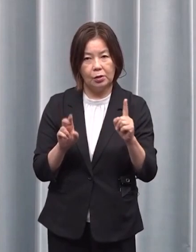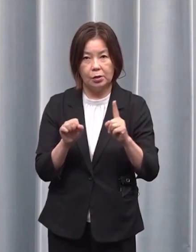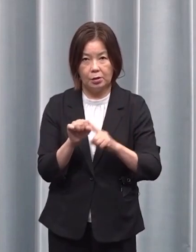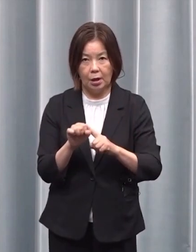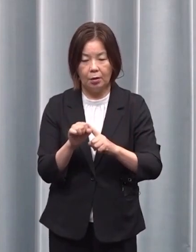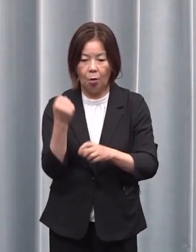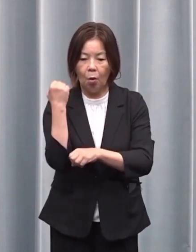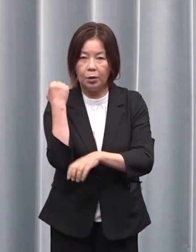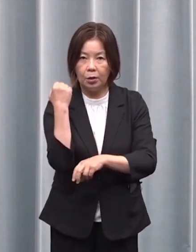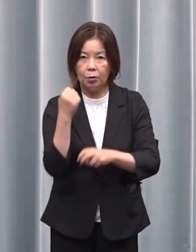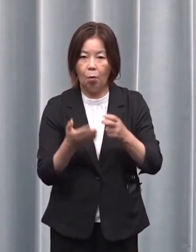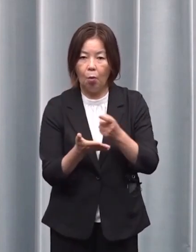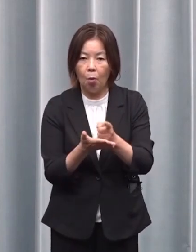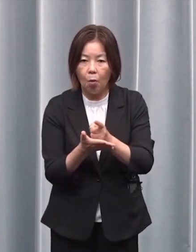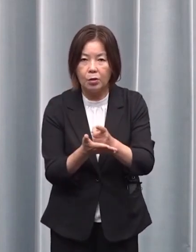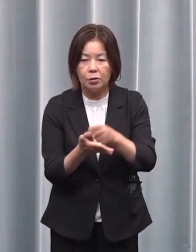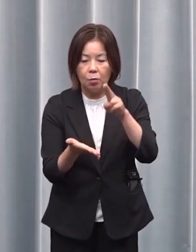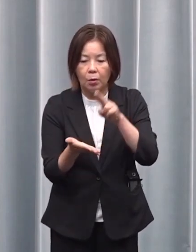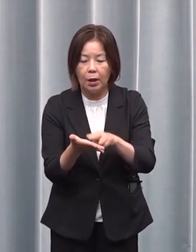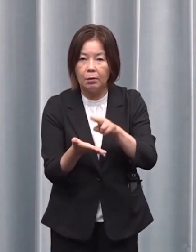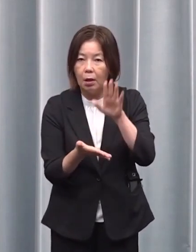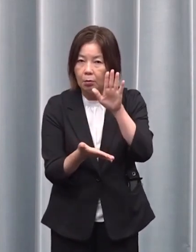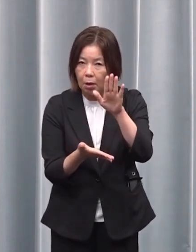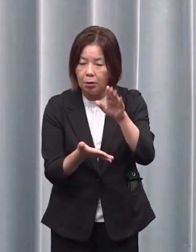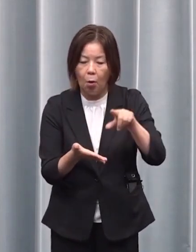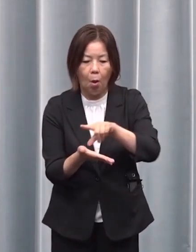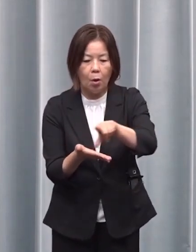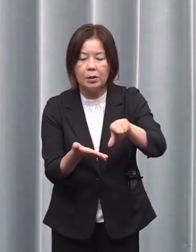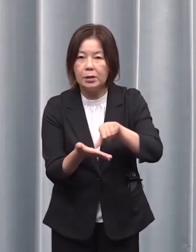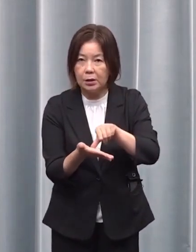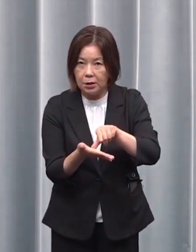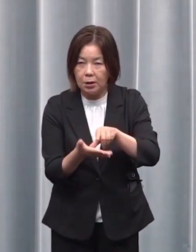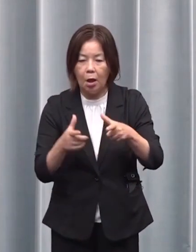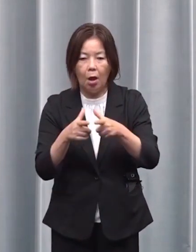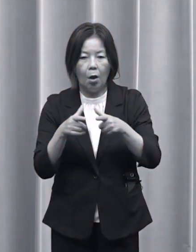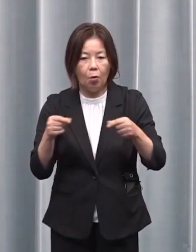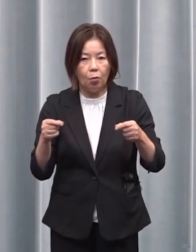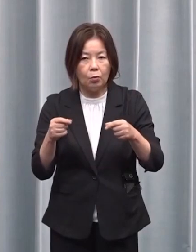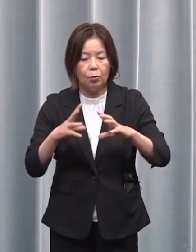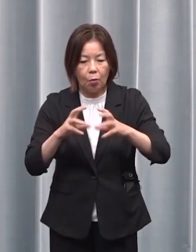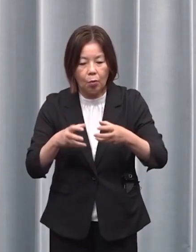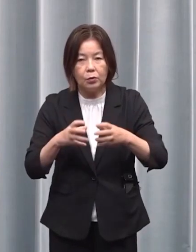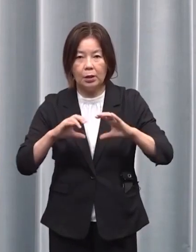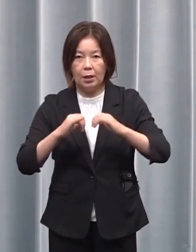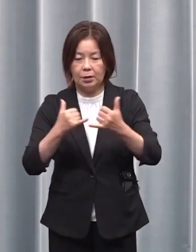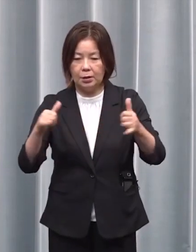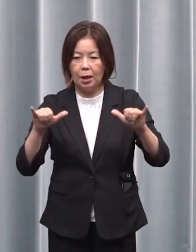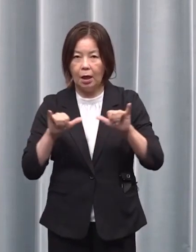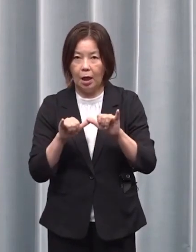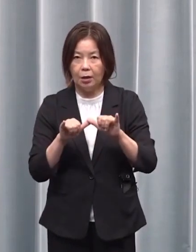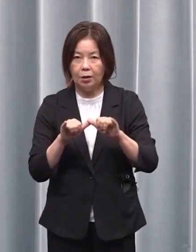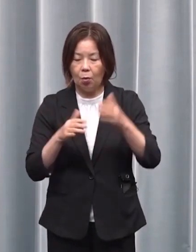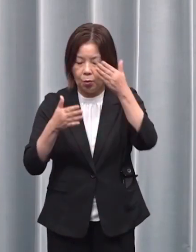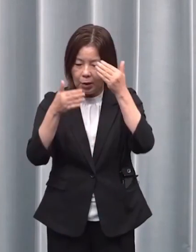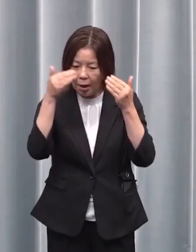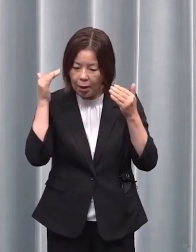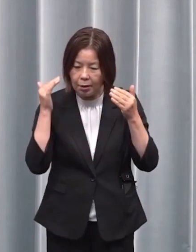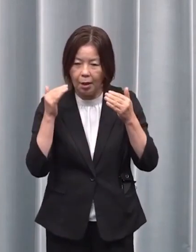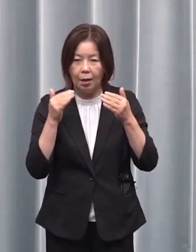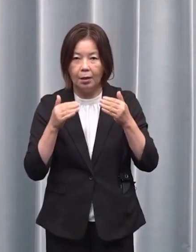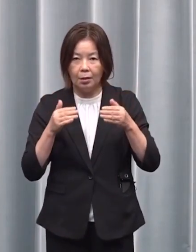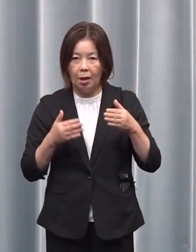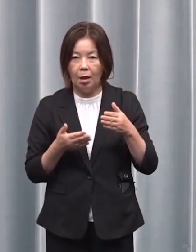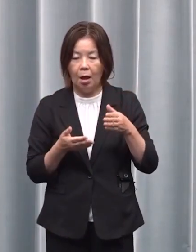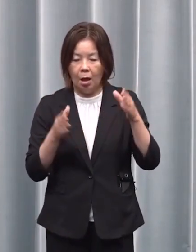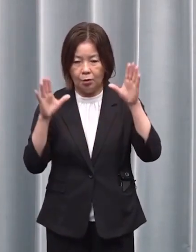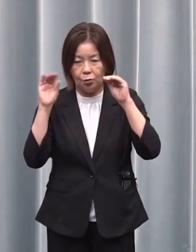方針の決定以降、地元の方々や国際社会への丁寧な説明や情報発信にも取り組ん